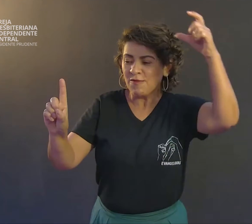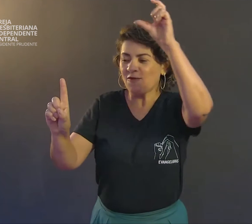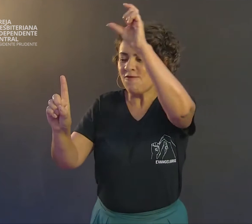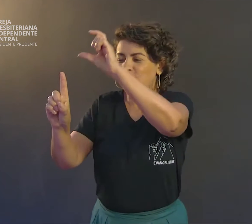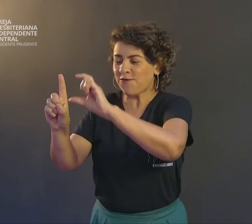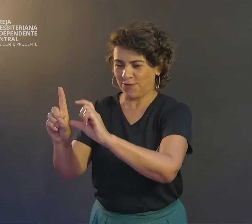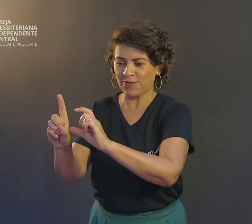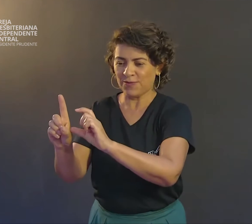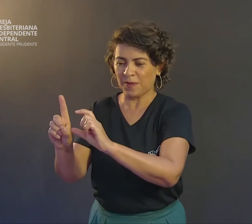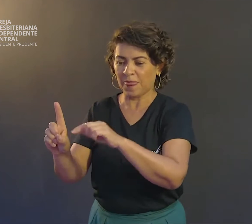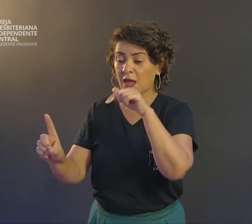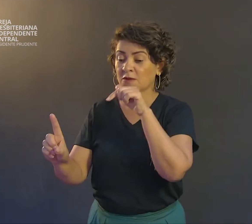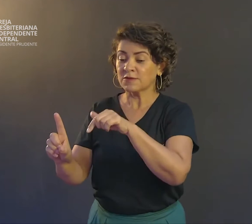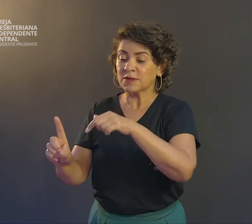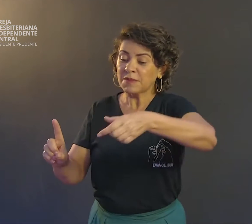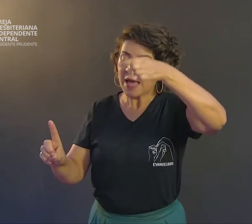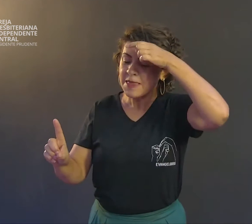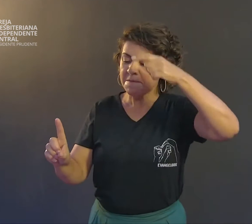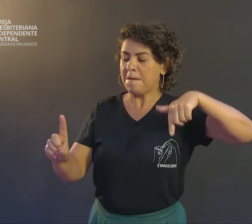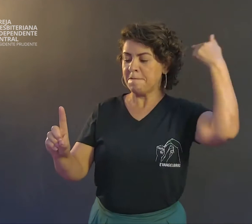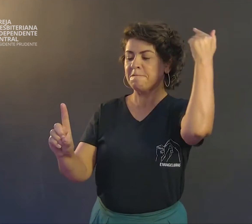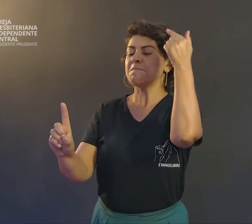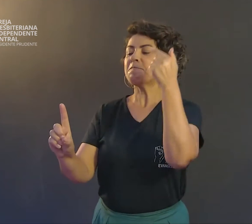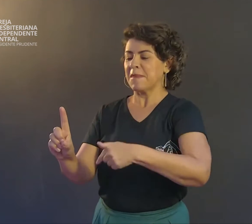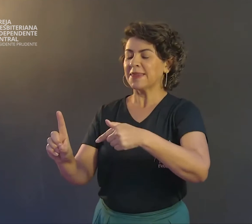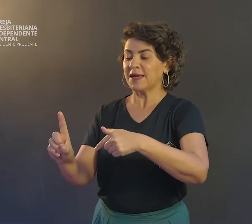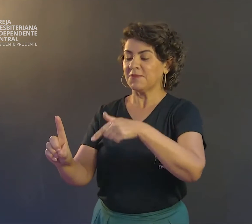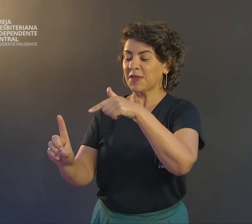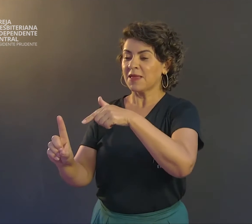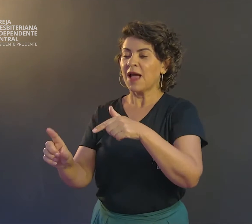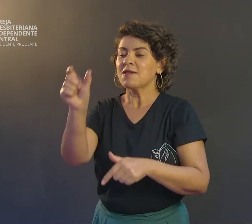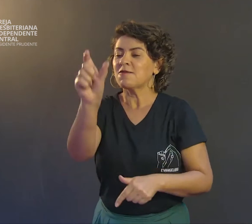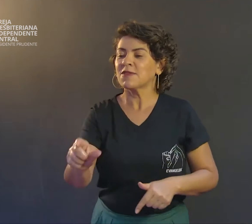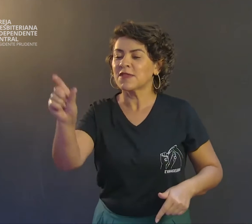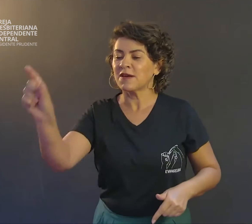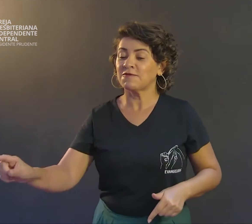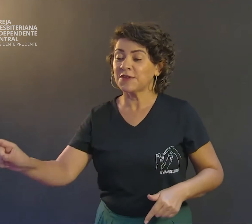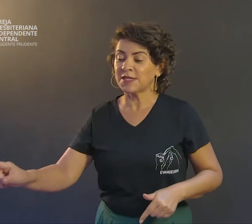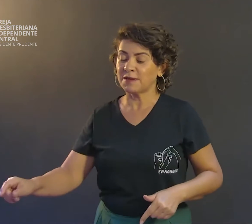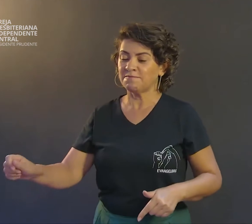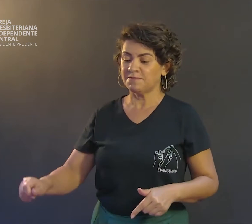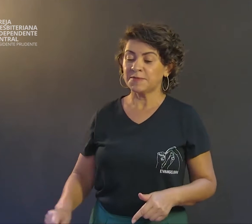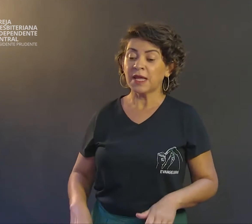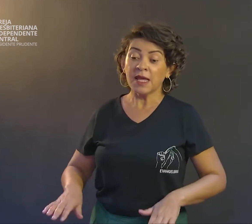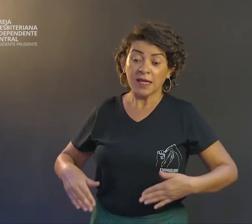Satanás possui autoridade, direitos sobre as pessoas que se entregaram a uma vida de